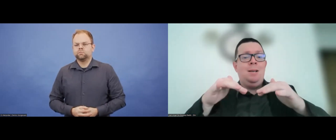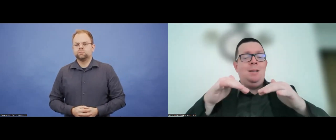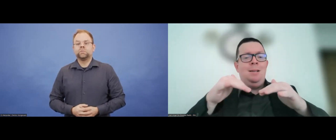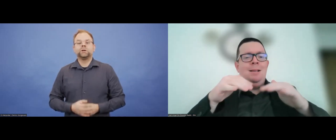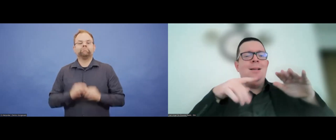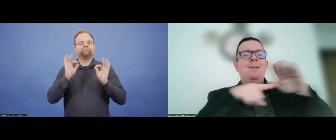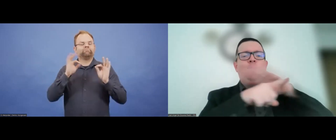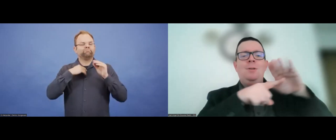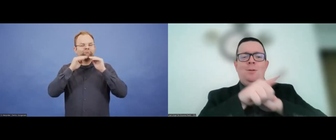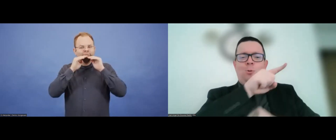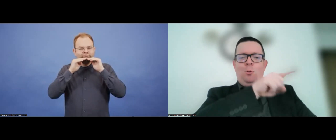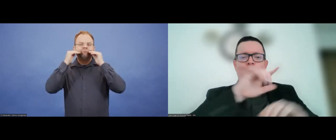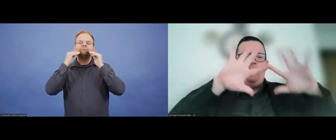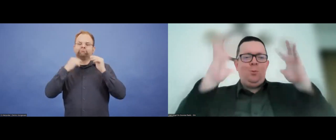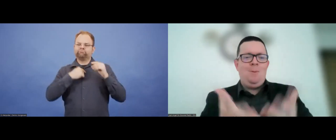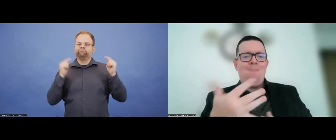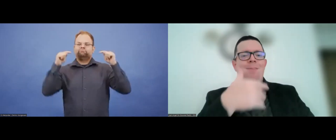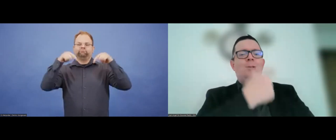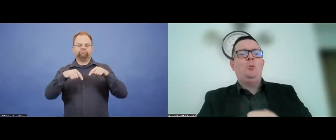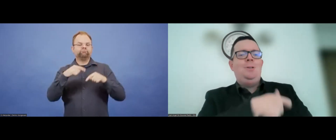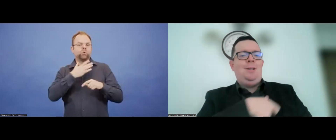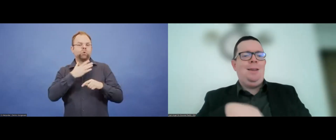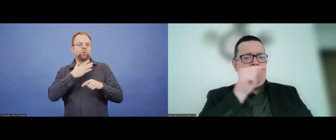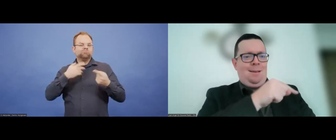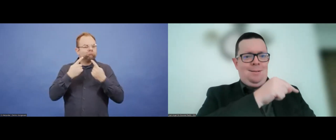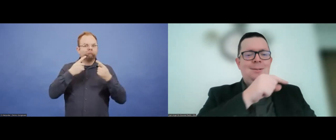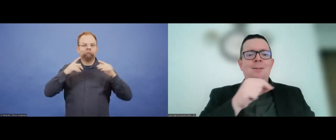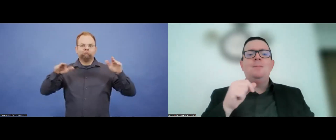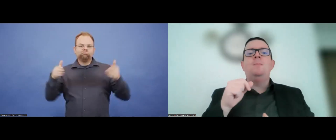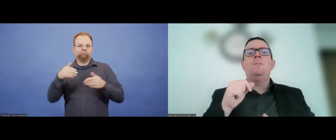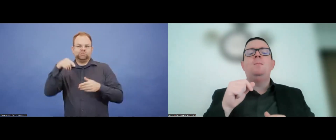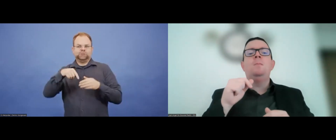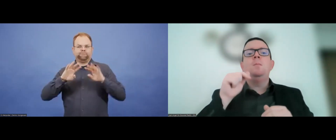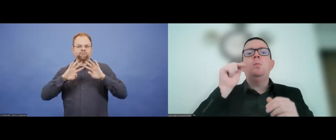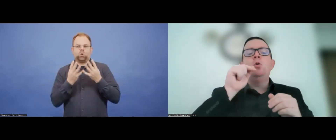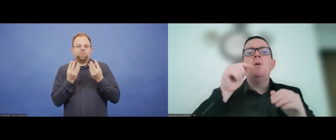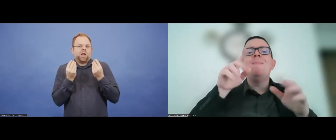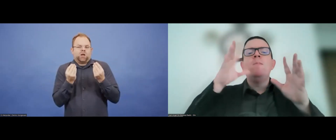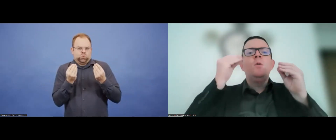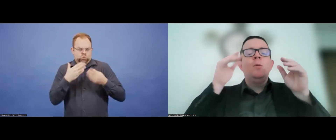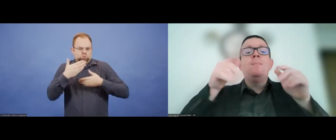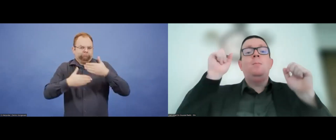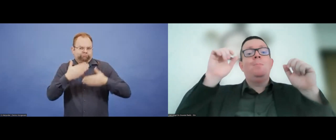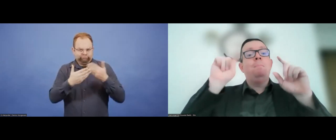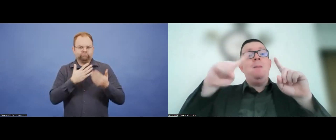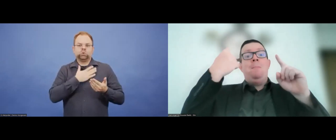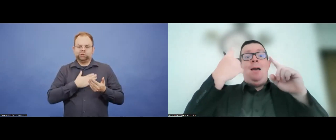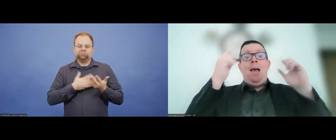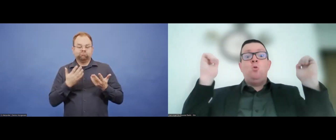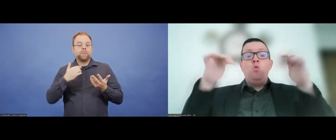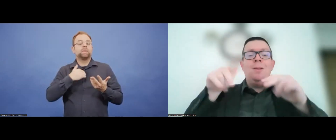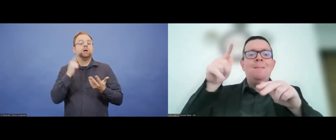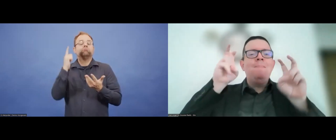de nuestra experiencia. En esta primera cumbre que tuvimos allí en Ginebra, Suiza,